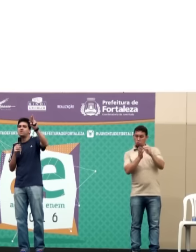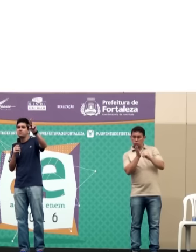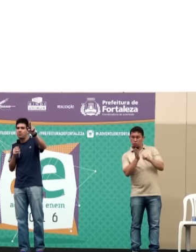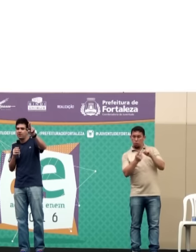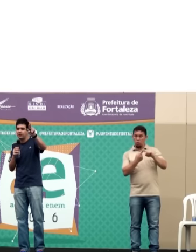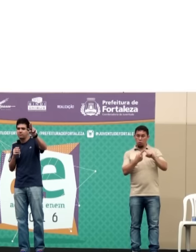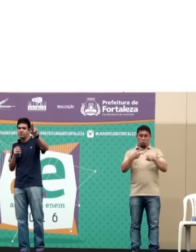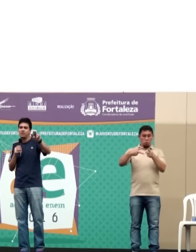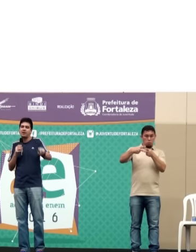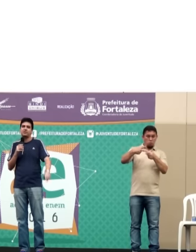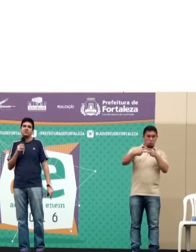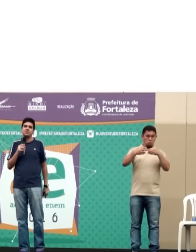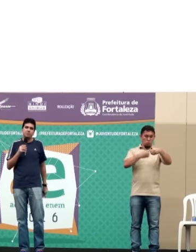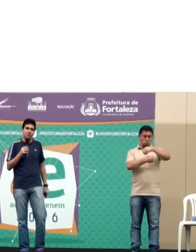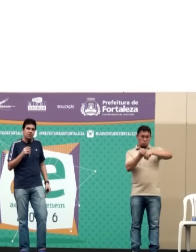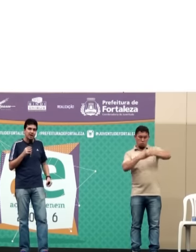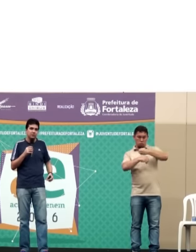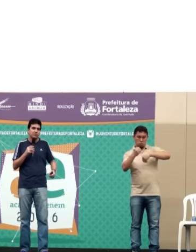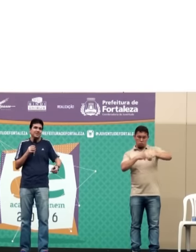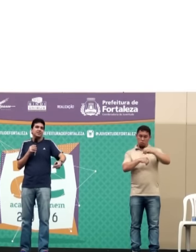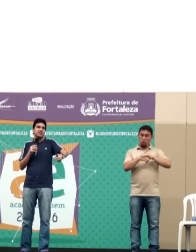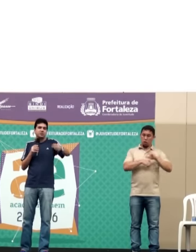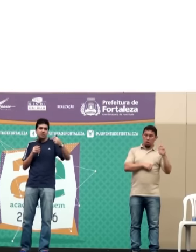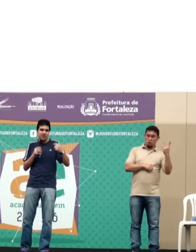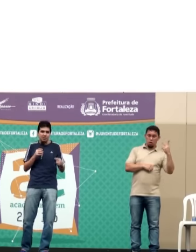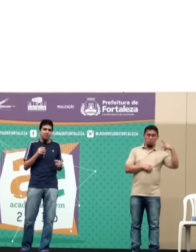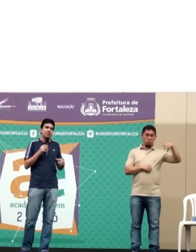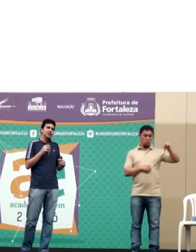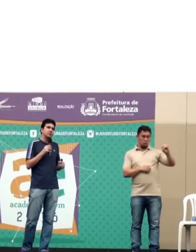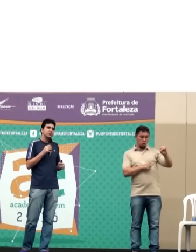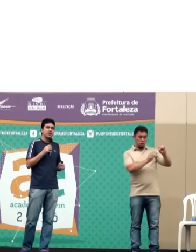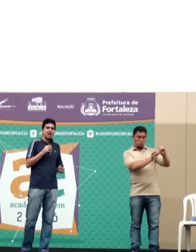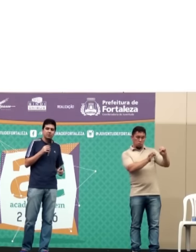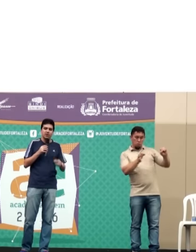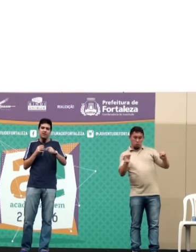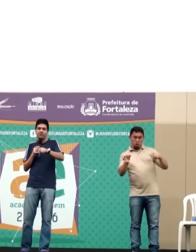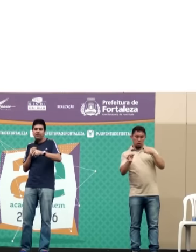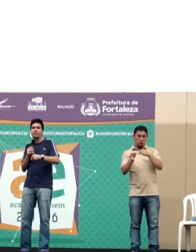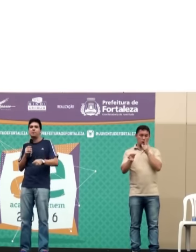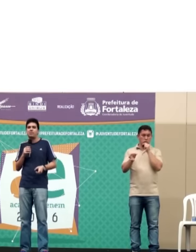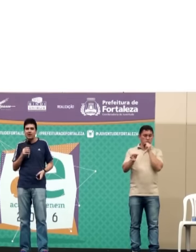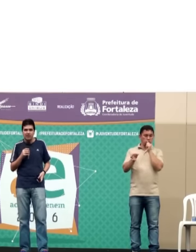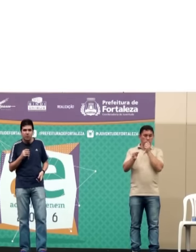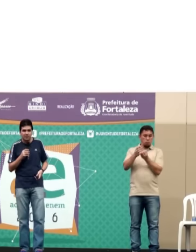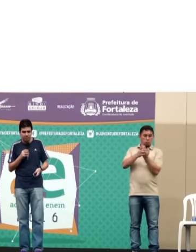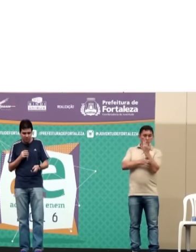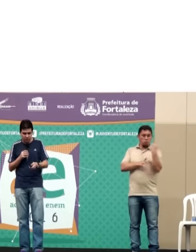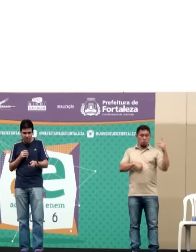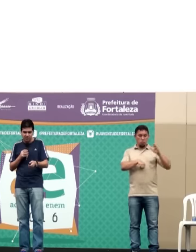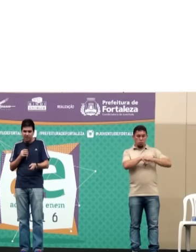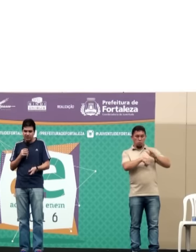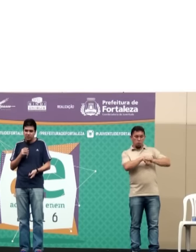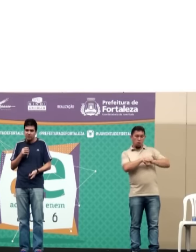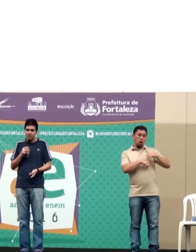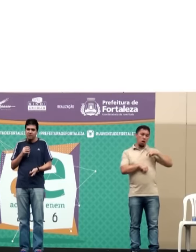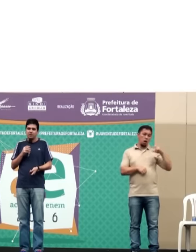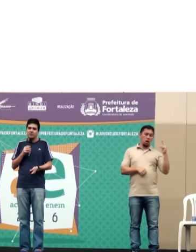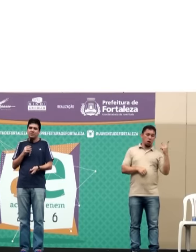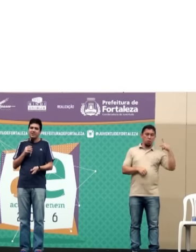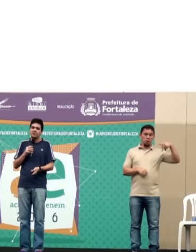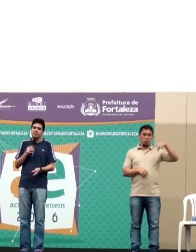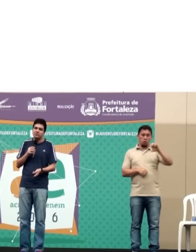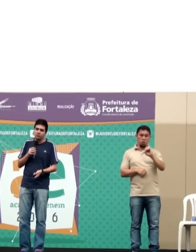pegar duas moléculas do H3PO4 e tirar uma molécula de água, ele vai formar o